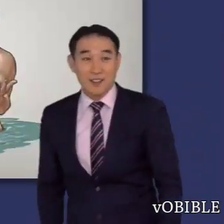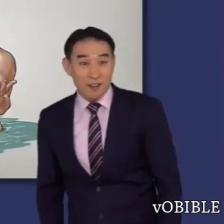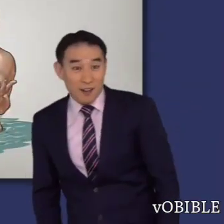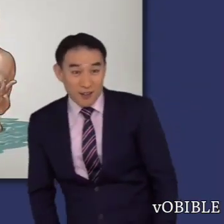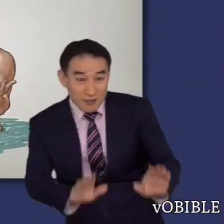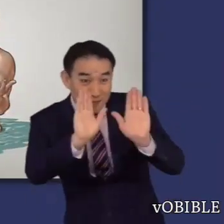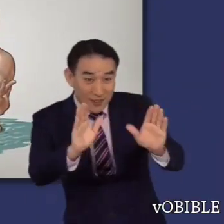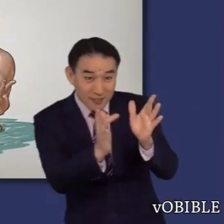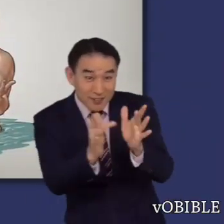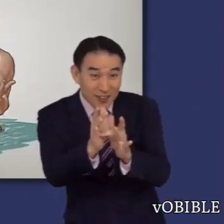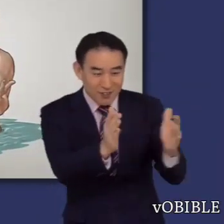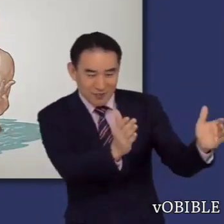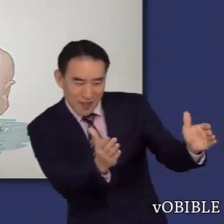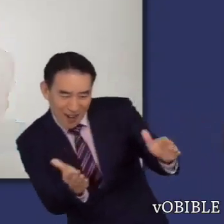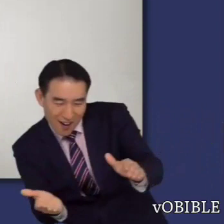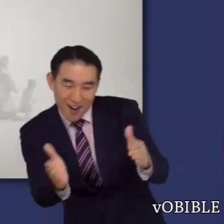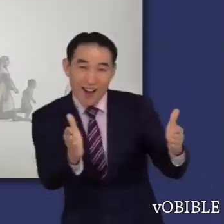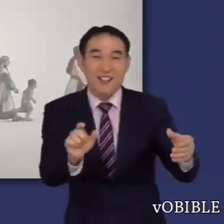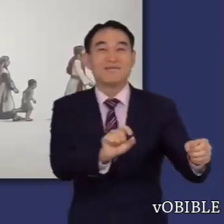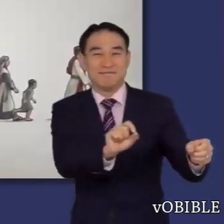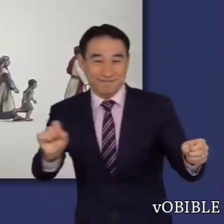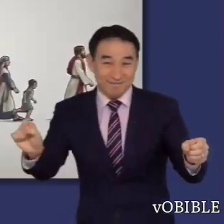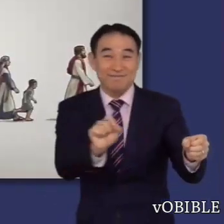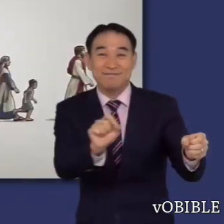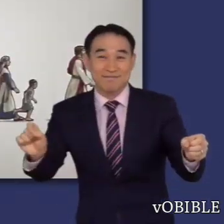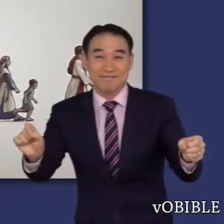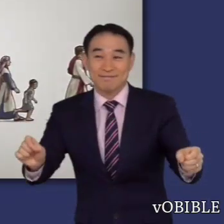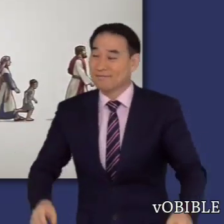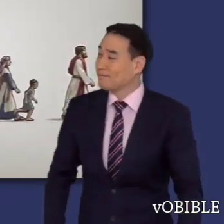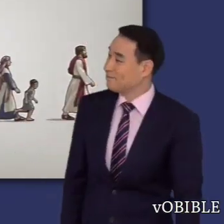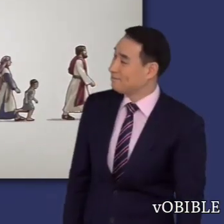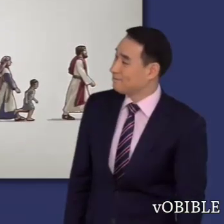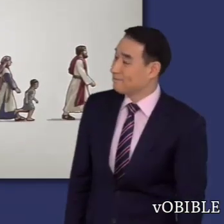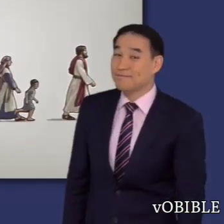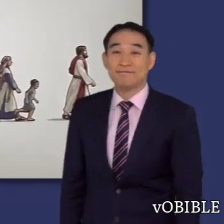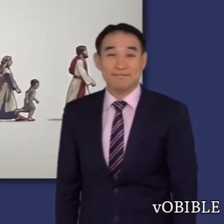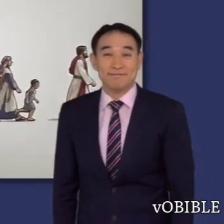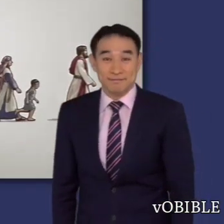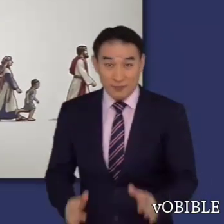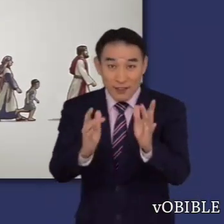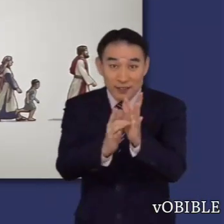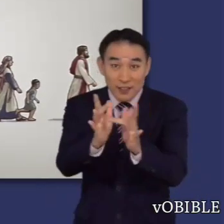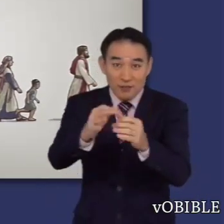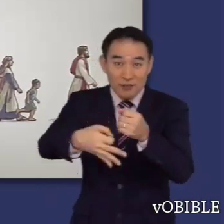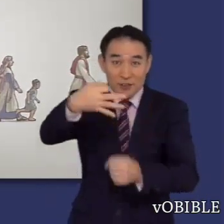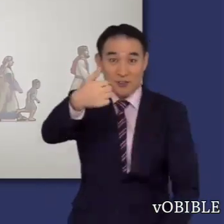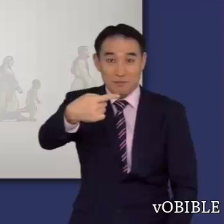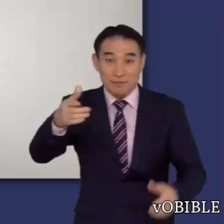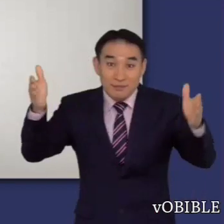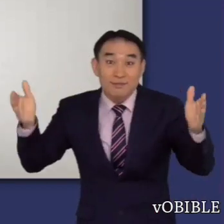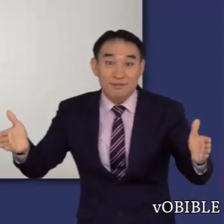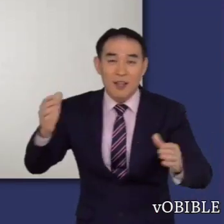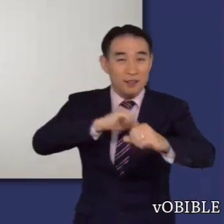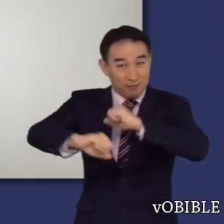耶稣在约旦河中受浸。接着马可记录耶稣三年半的精彩传道经历，